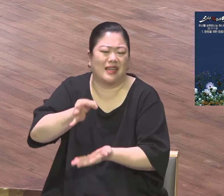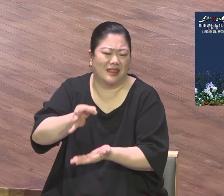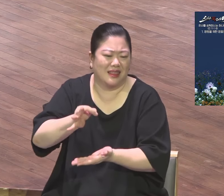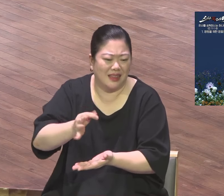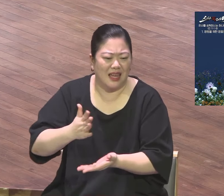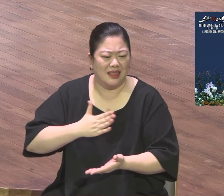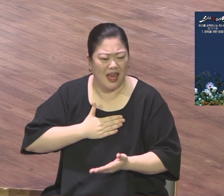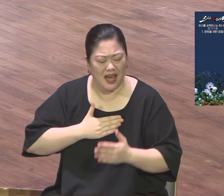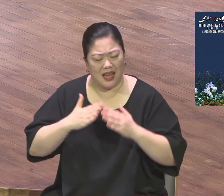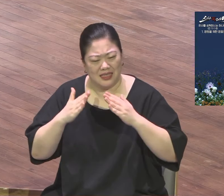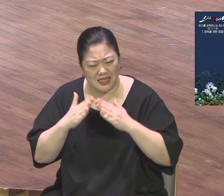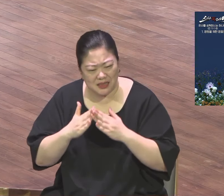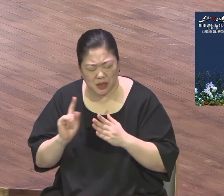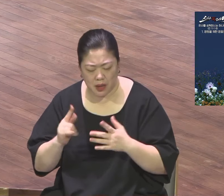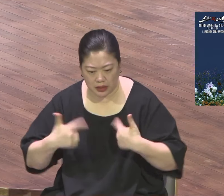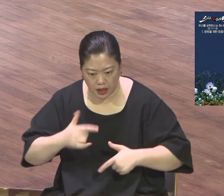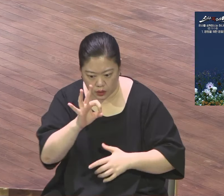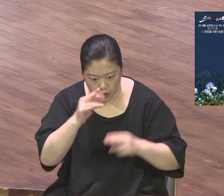살림살이